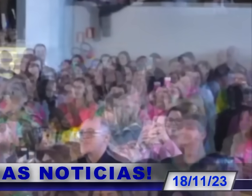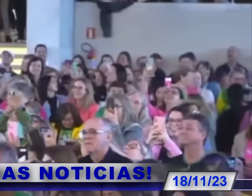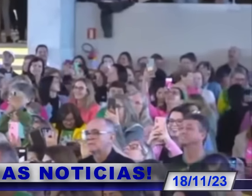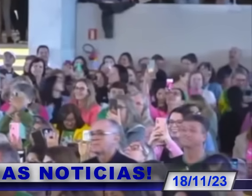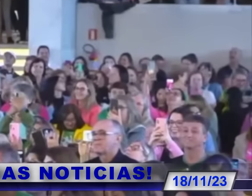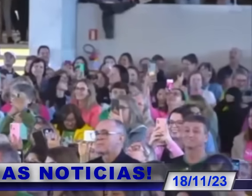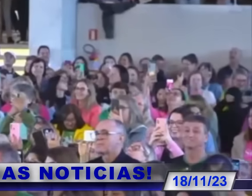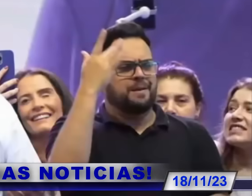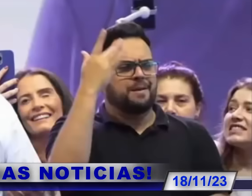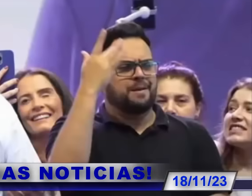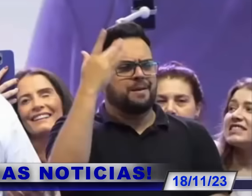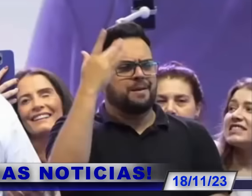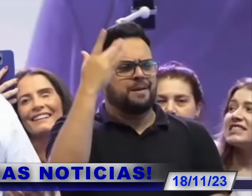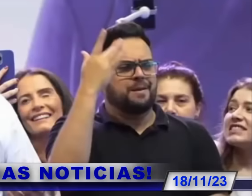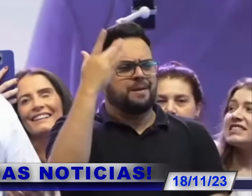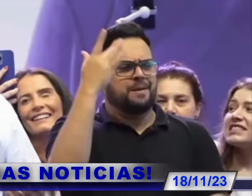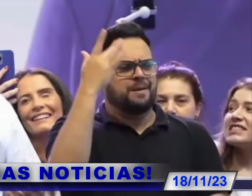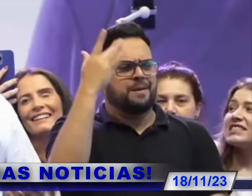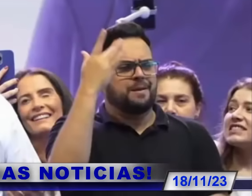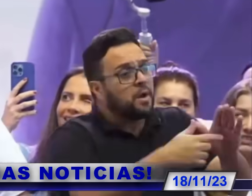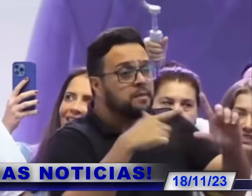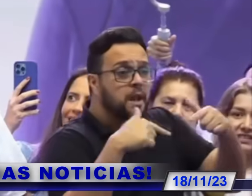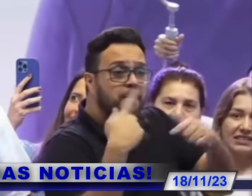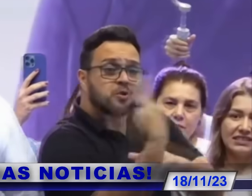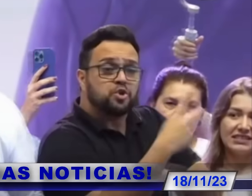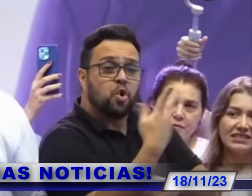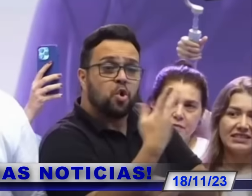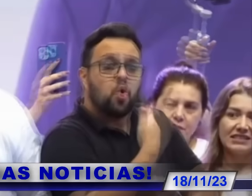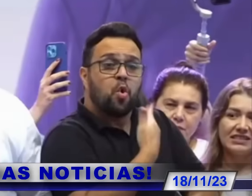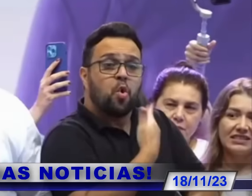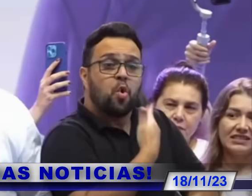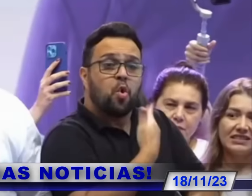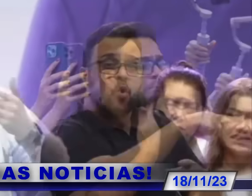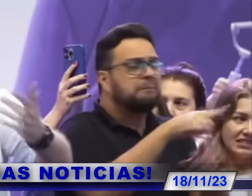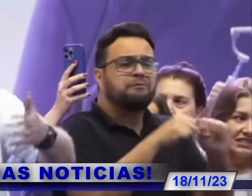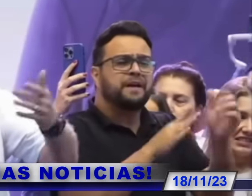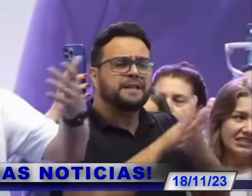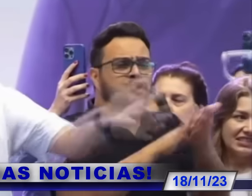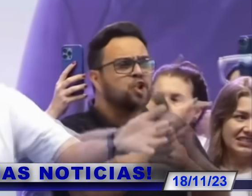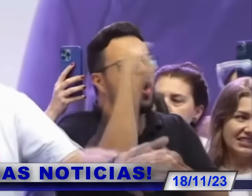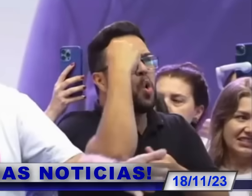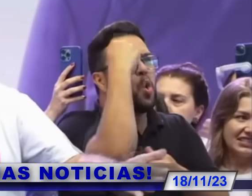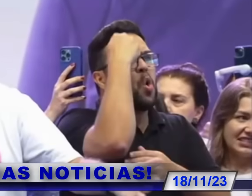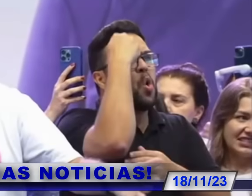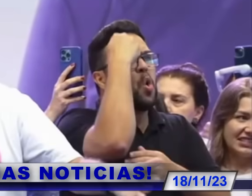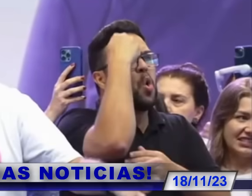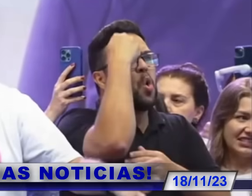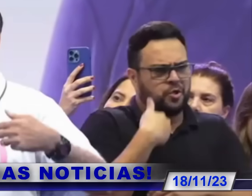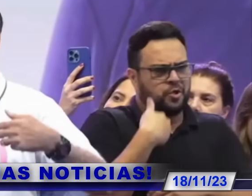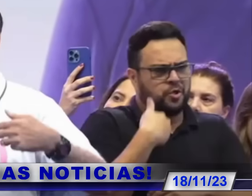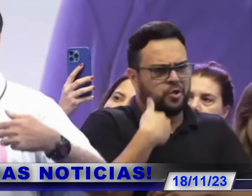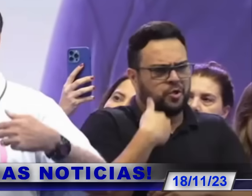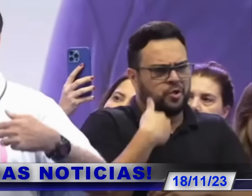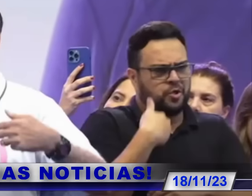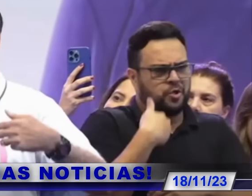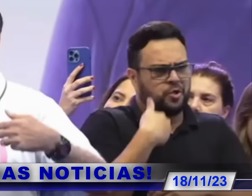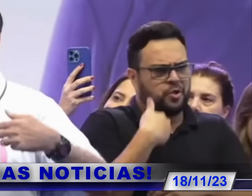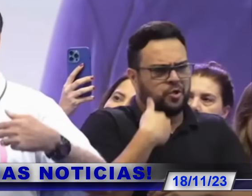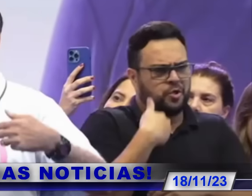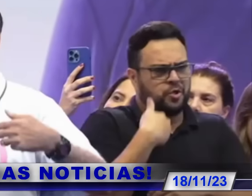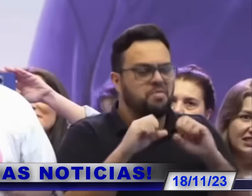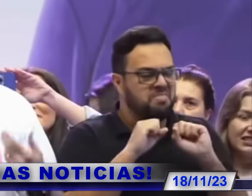Nós temos o que falar, o que fizemos ao longo do mandato pelo Brasil. Não foi por uma classe ou outra. Não foi para